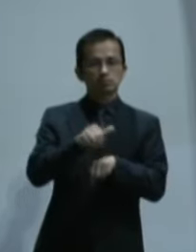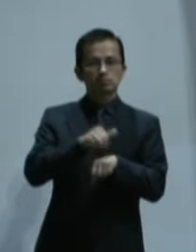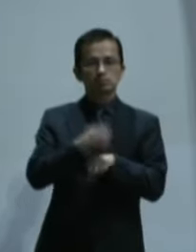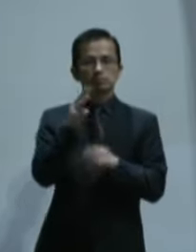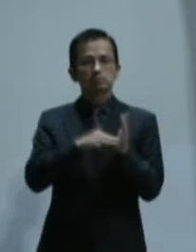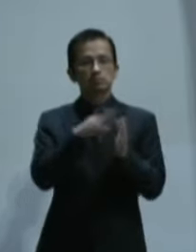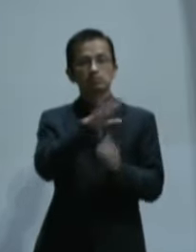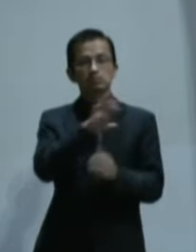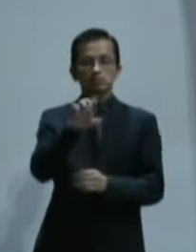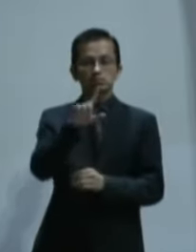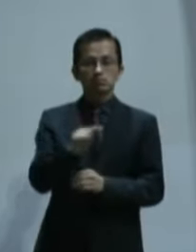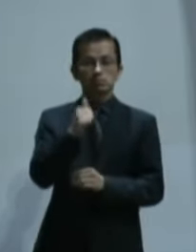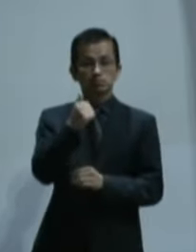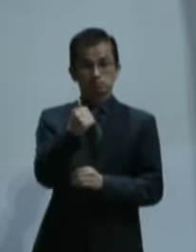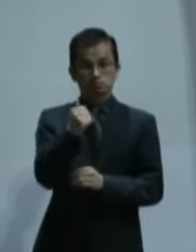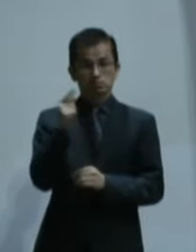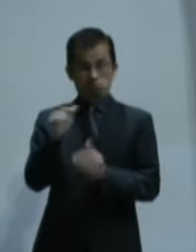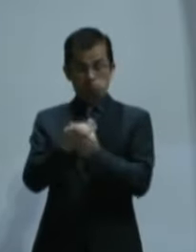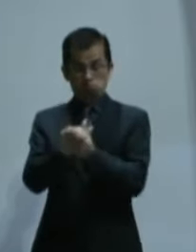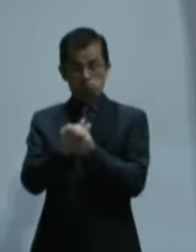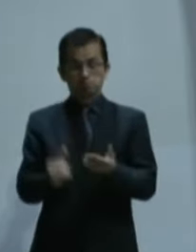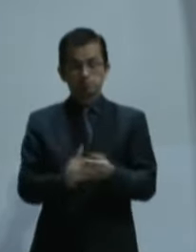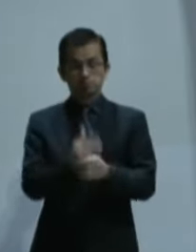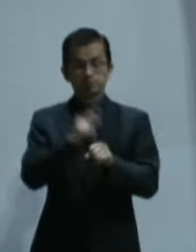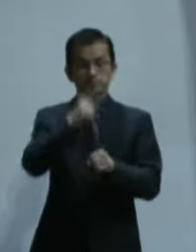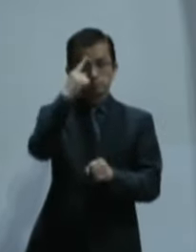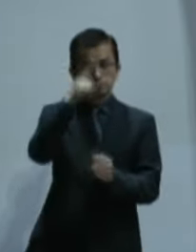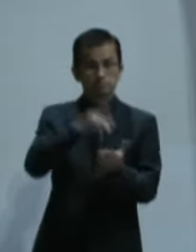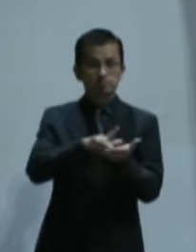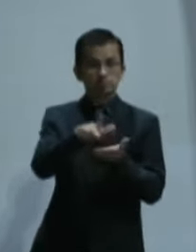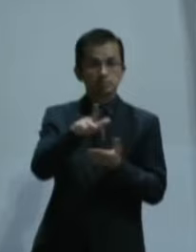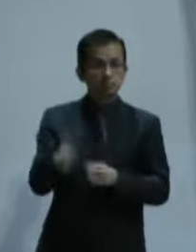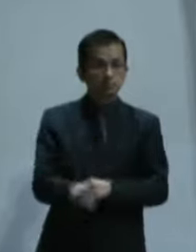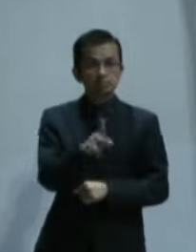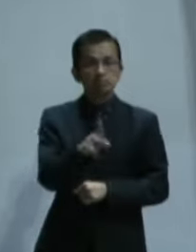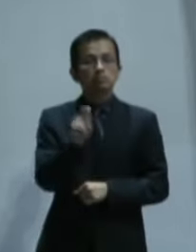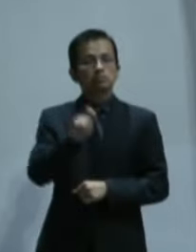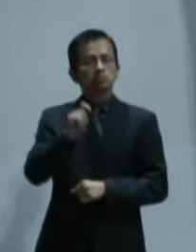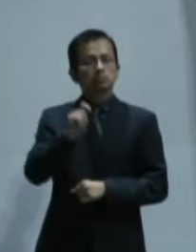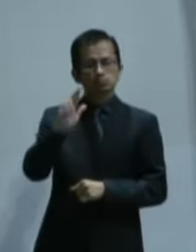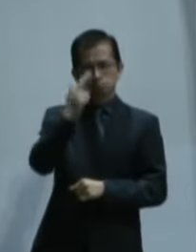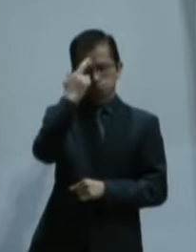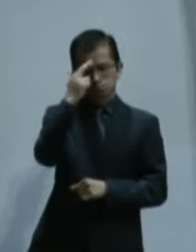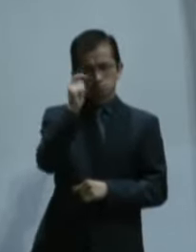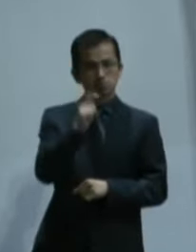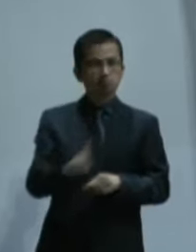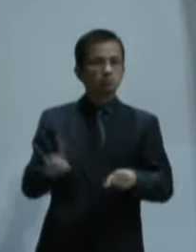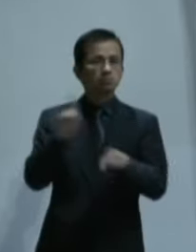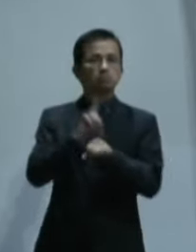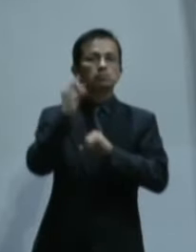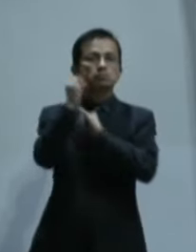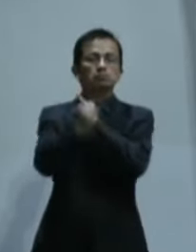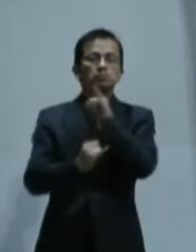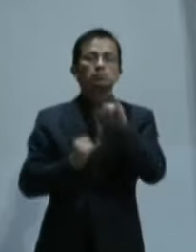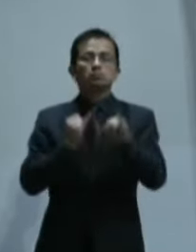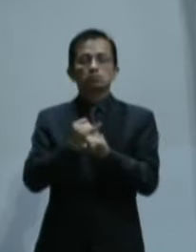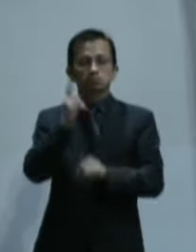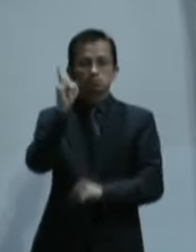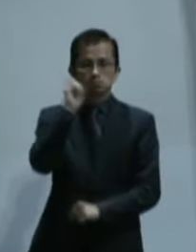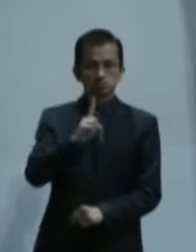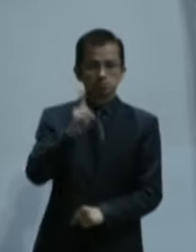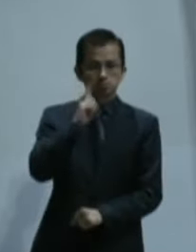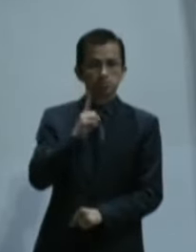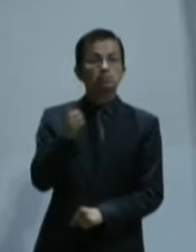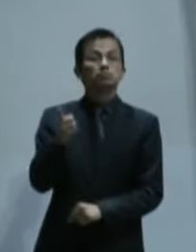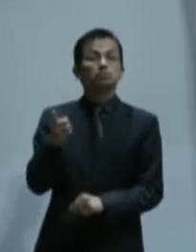3576 de la Lotería Nacional para asistencia pública conmemorando el Día Internacional de la mujer con el trabajo que ha